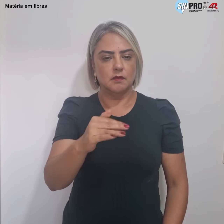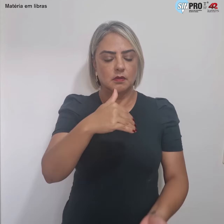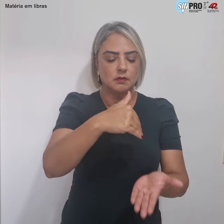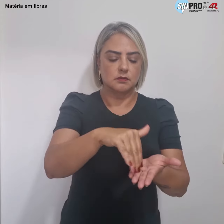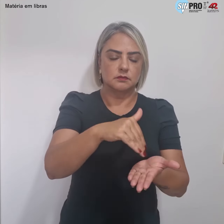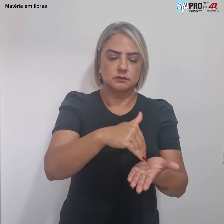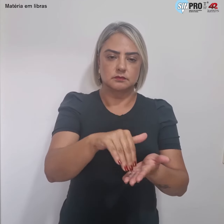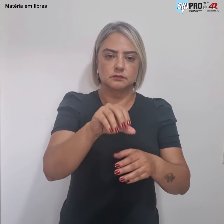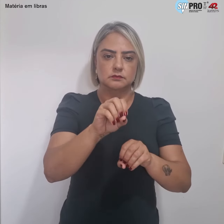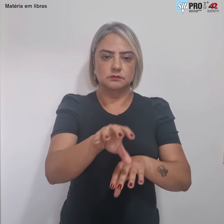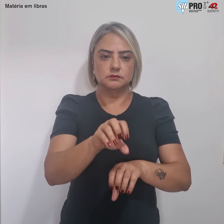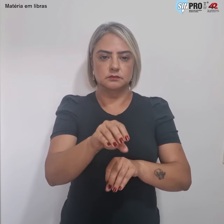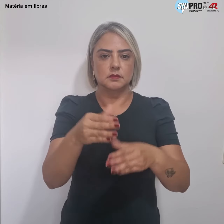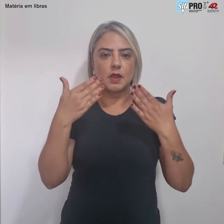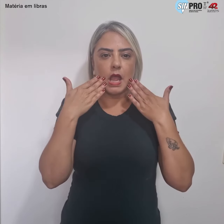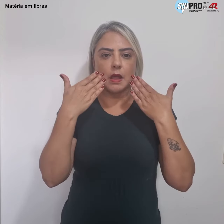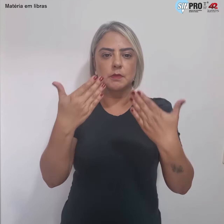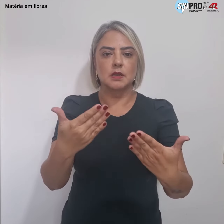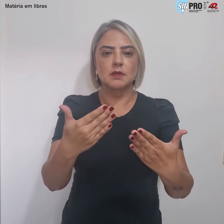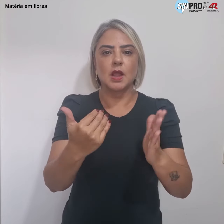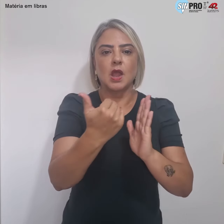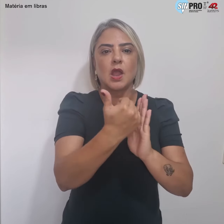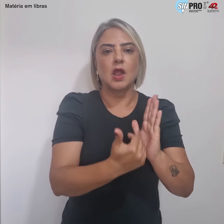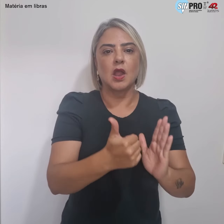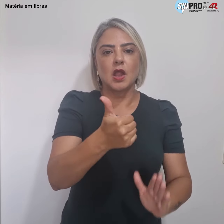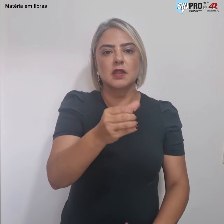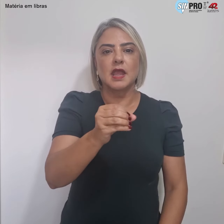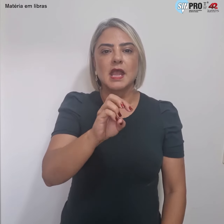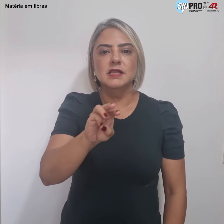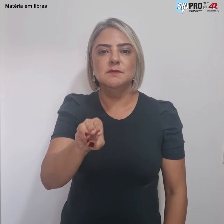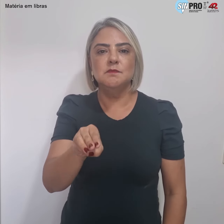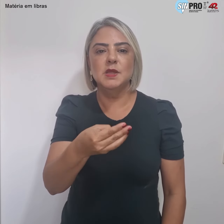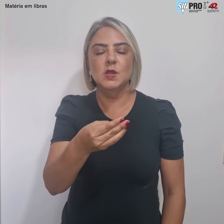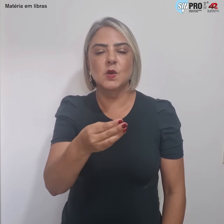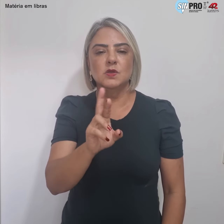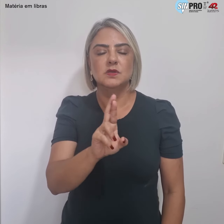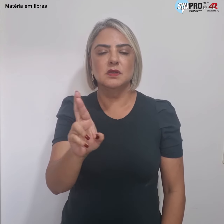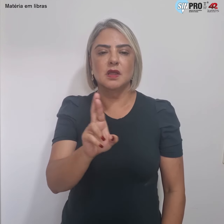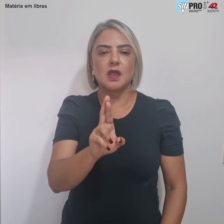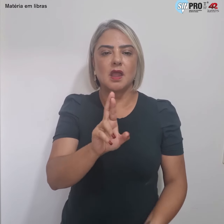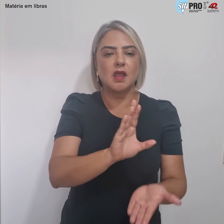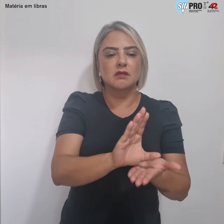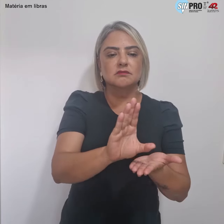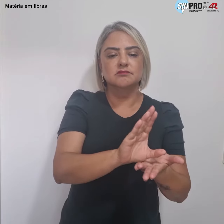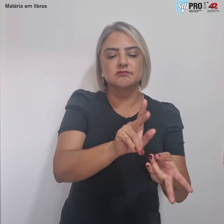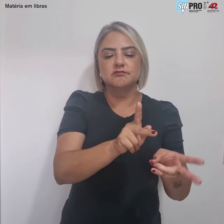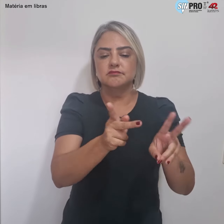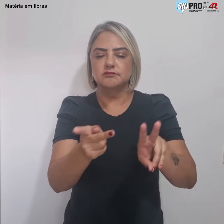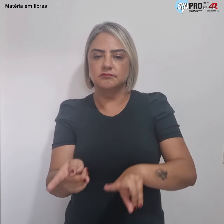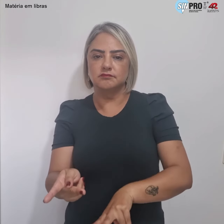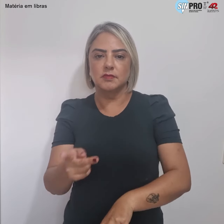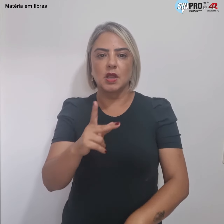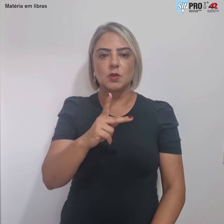Secretaria de Educação apresenta uma redução de R$ milhões no repasse dos recursos do PEDAF,